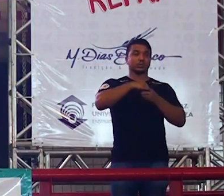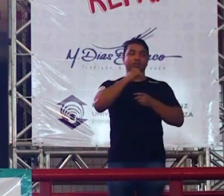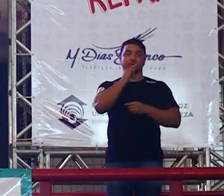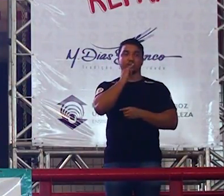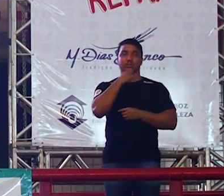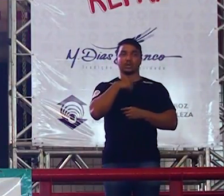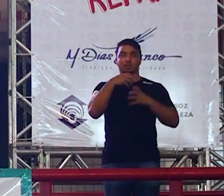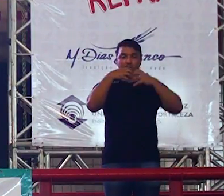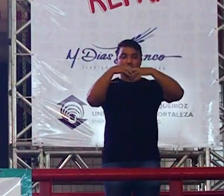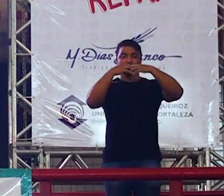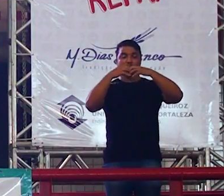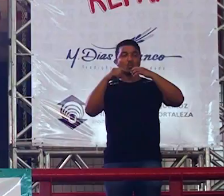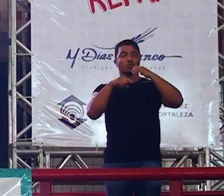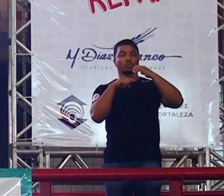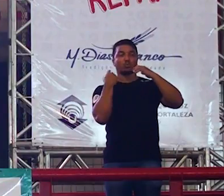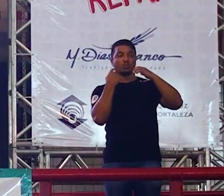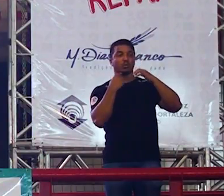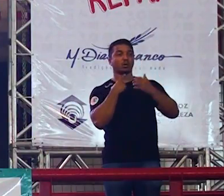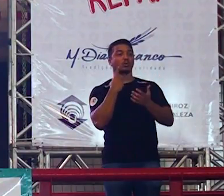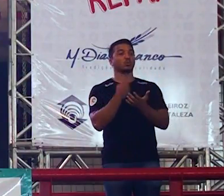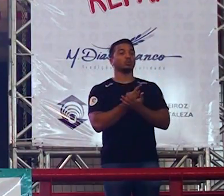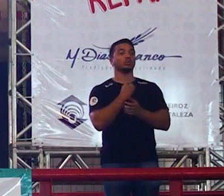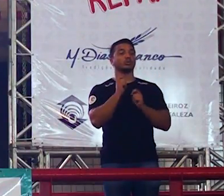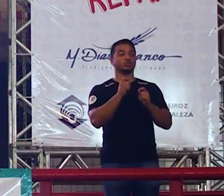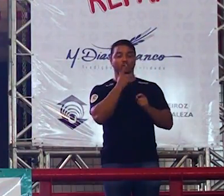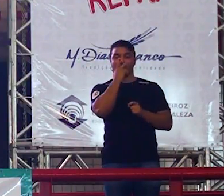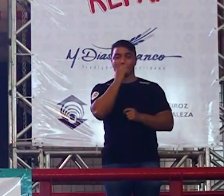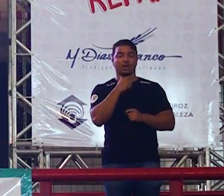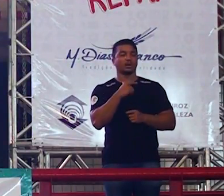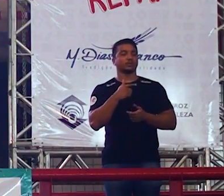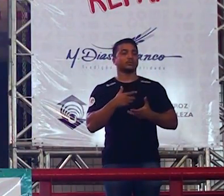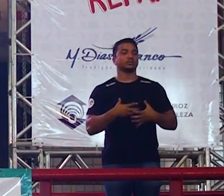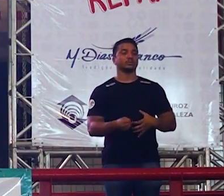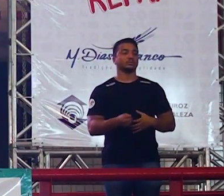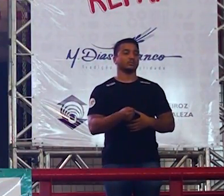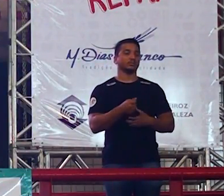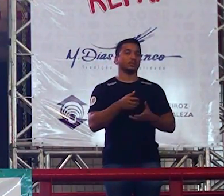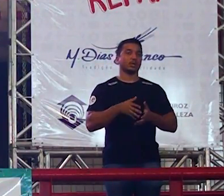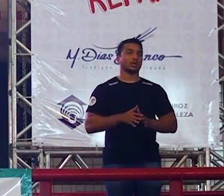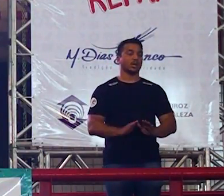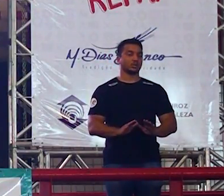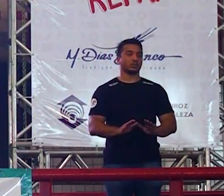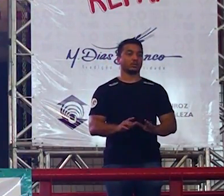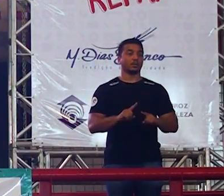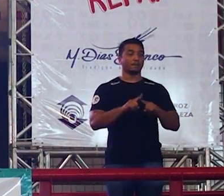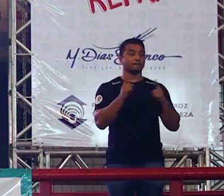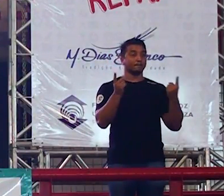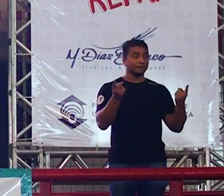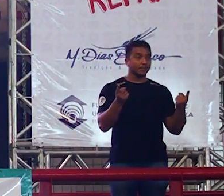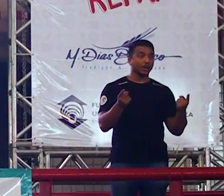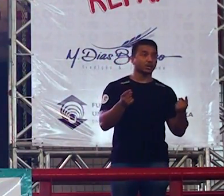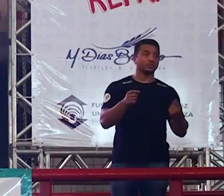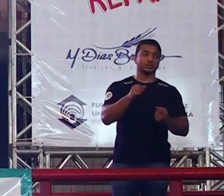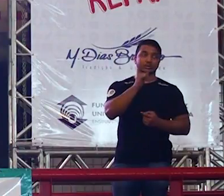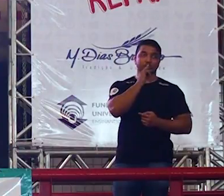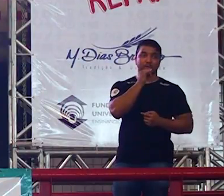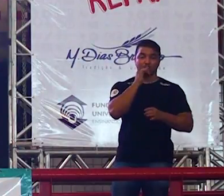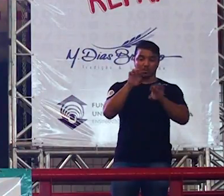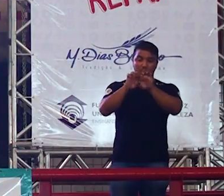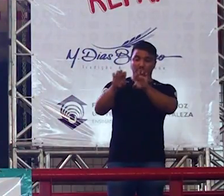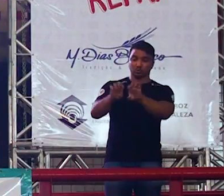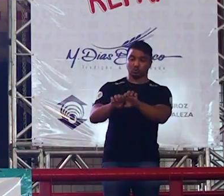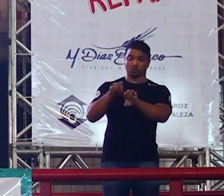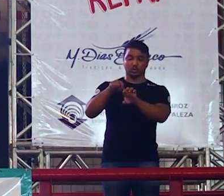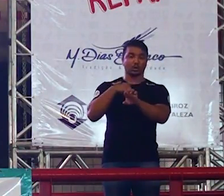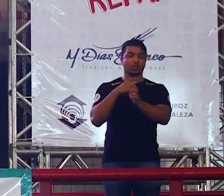morte cerebral, deverá também ocorrer nascimento cerebral. Mas, inegavelmente, a estrutura